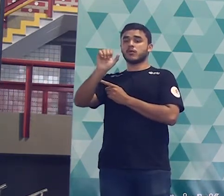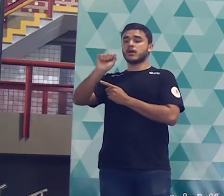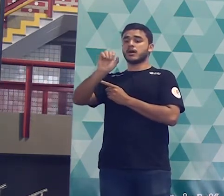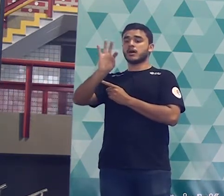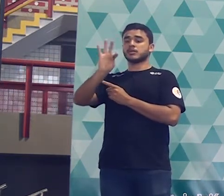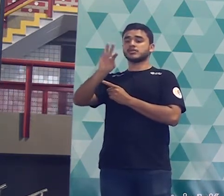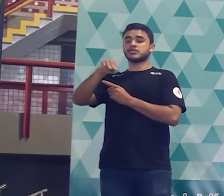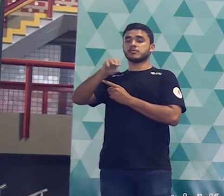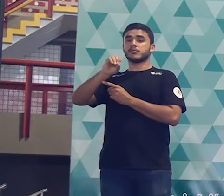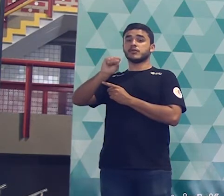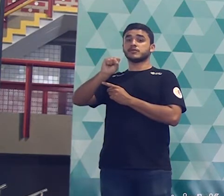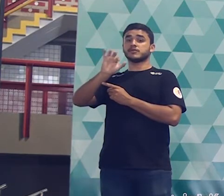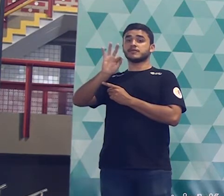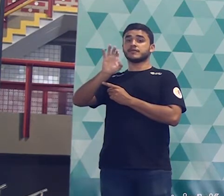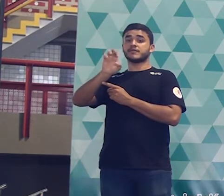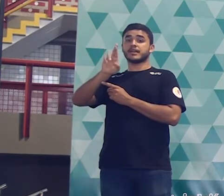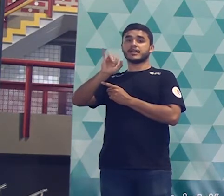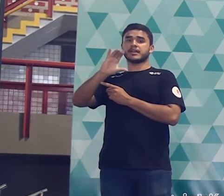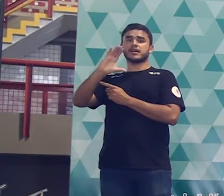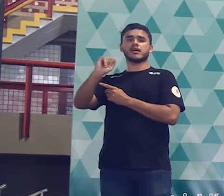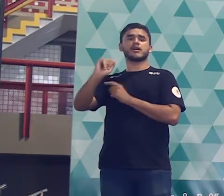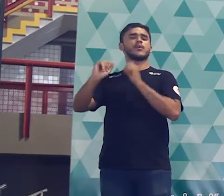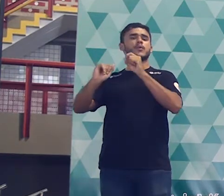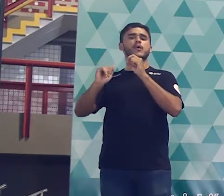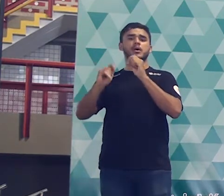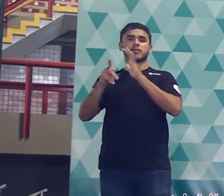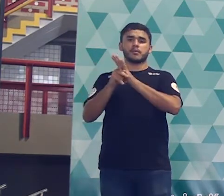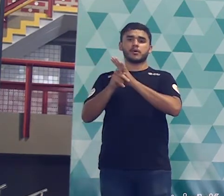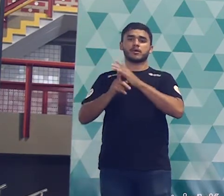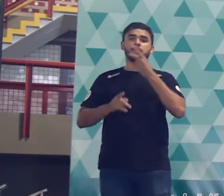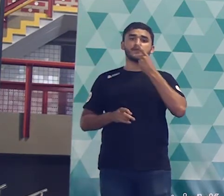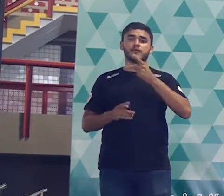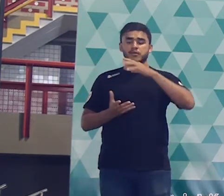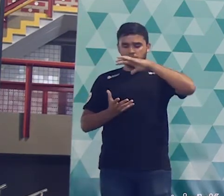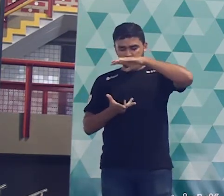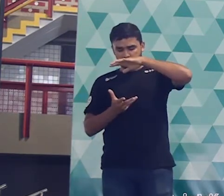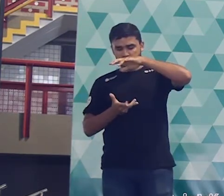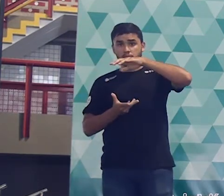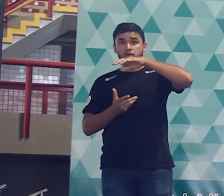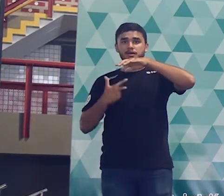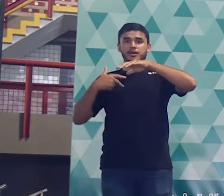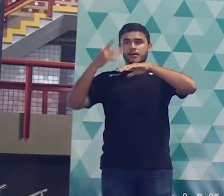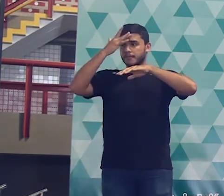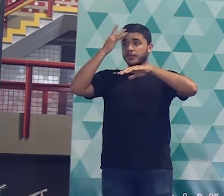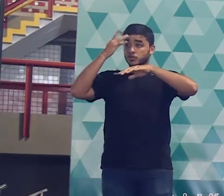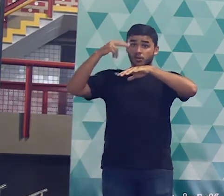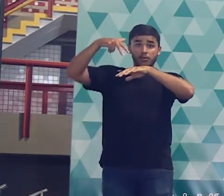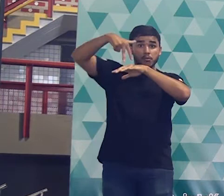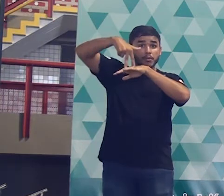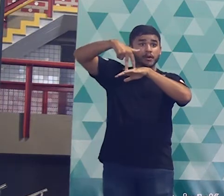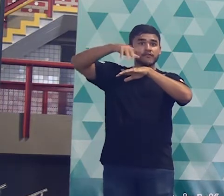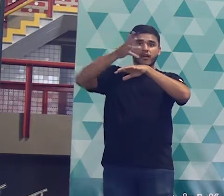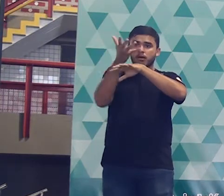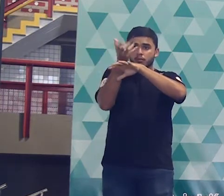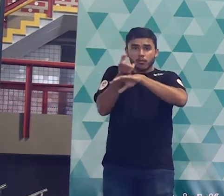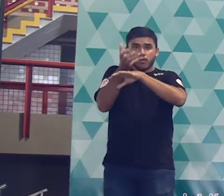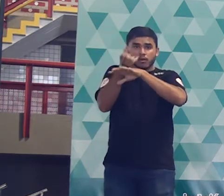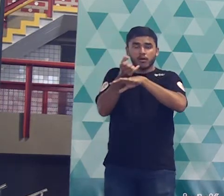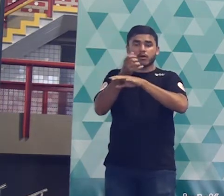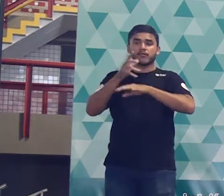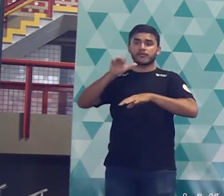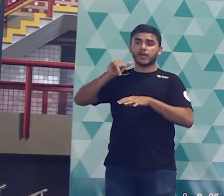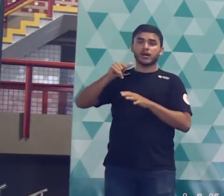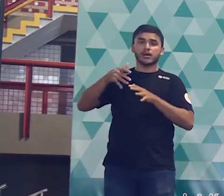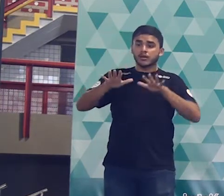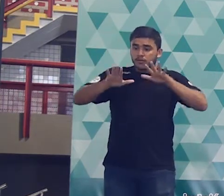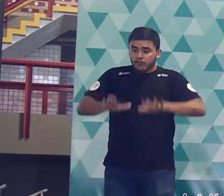nosso corpo existe uma massa de ar que exerce uma pressão para que as moléculas fiquem embaixo. E a evaporação, a ebulição e a